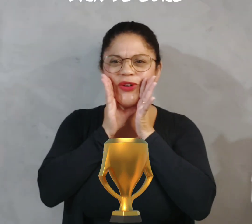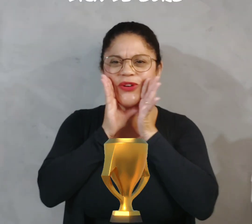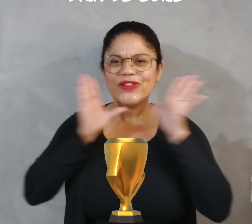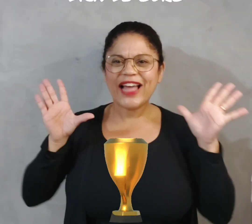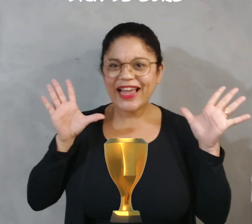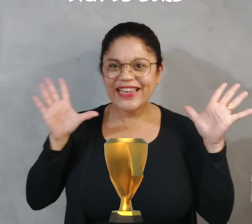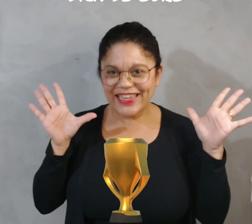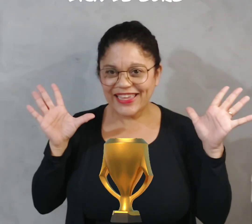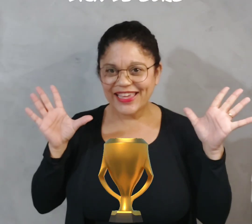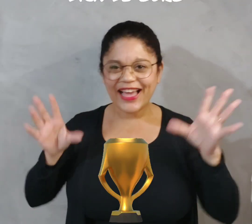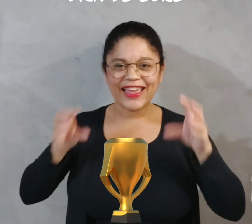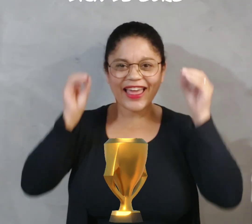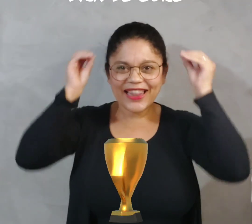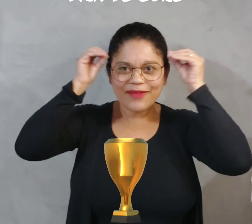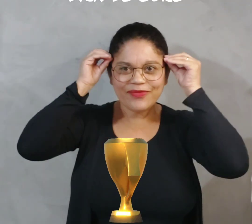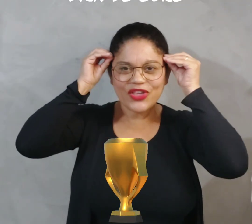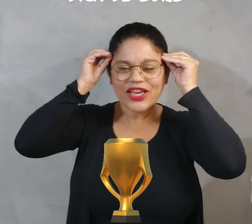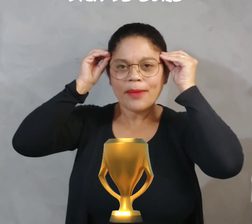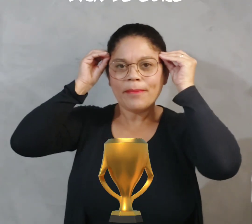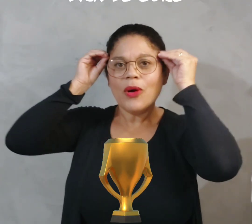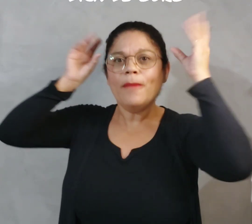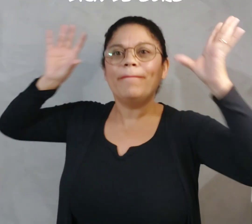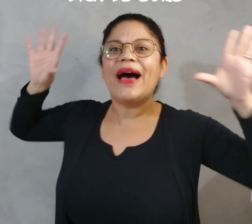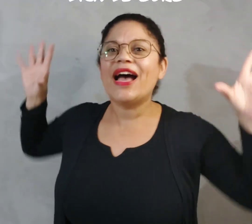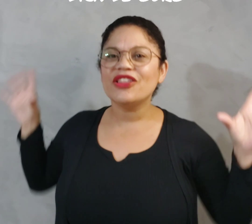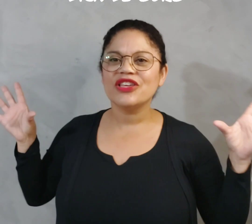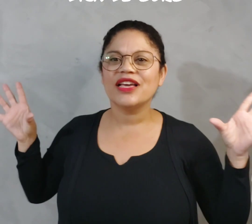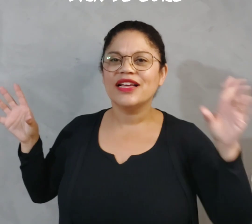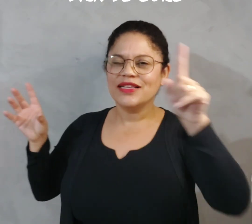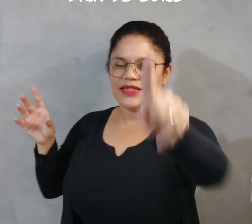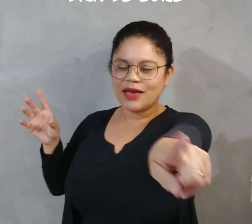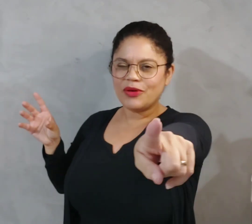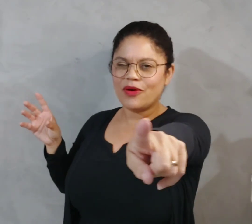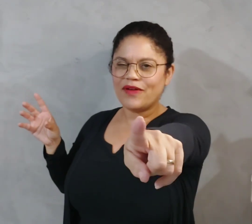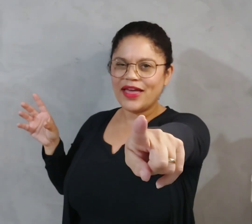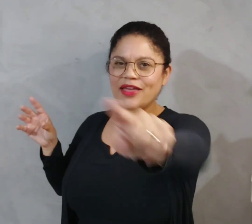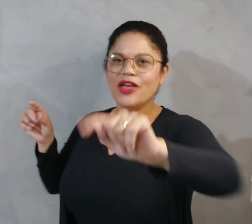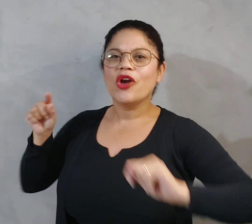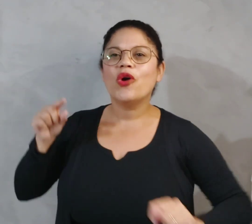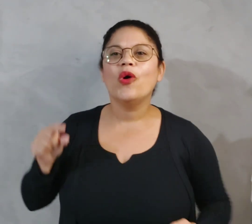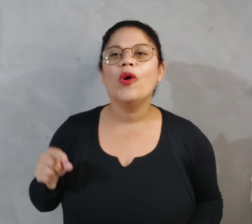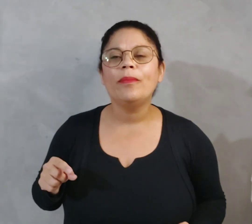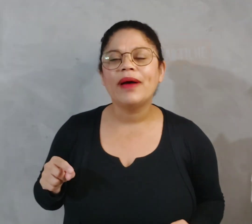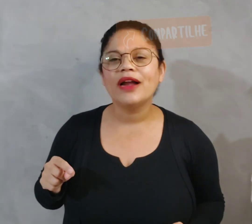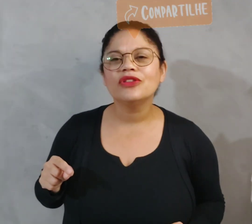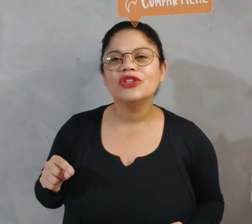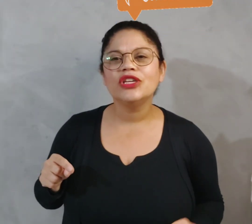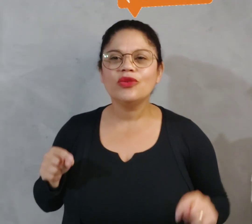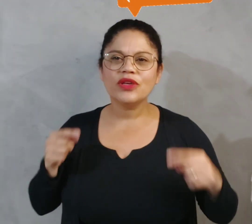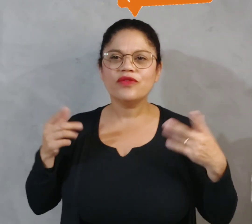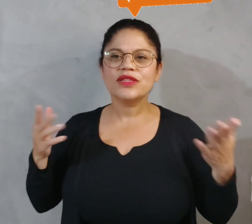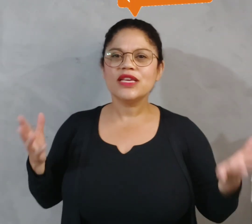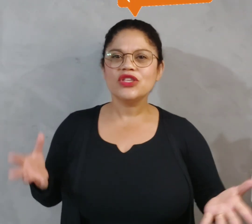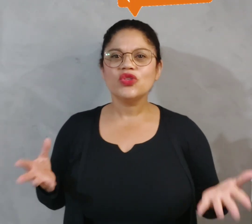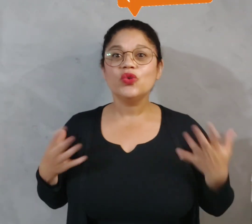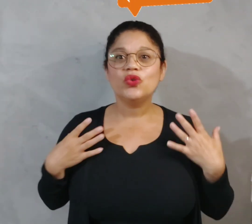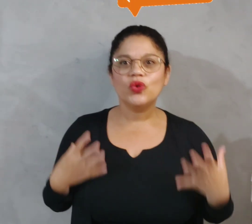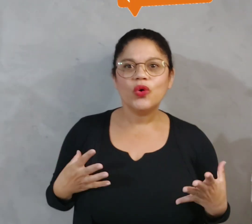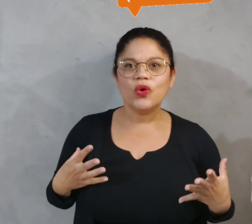ouro dali, aquela dica bombástica. Sabe qual é? Compartilhe o que você estudou